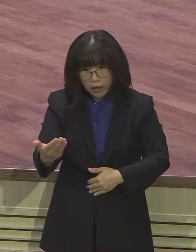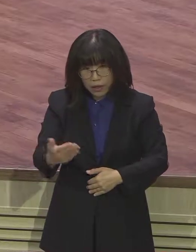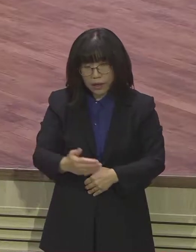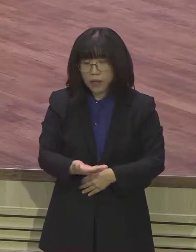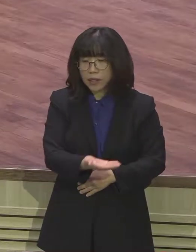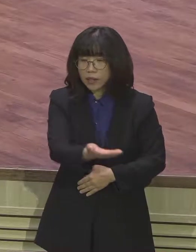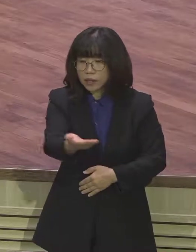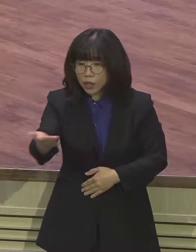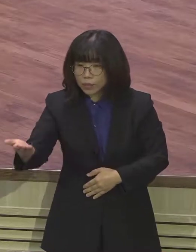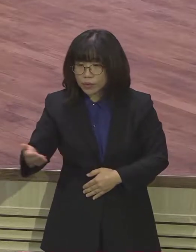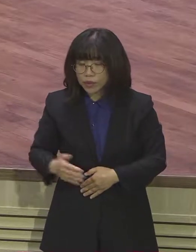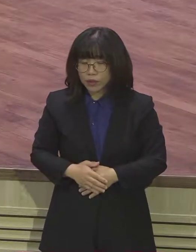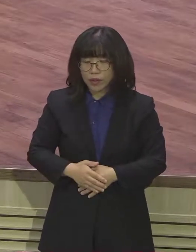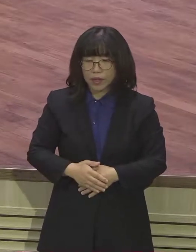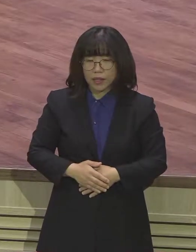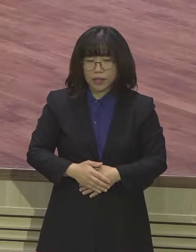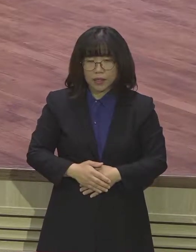다림줄은 전도와 선교인 줄 믿습니다